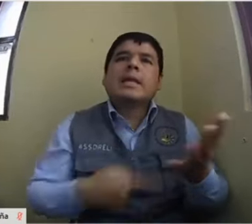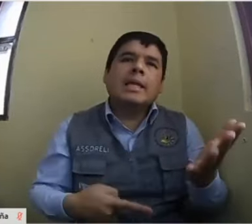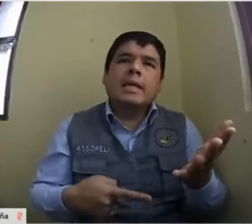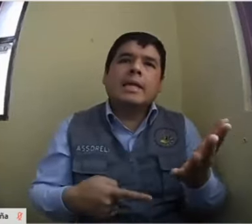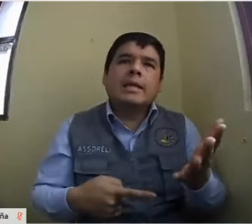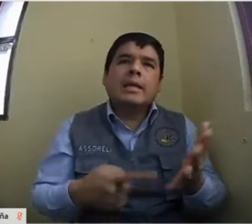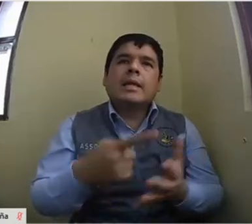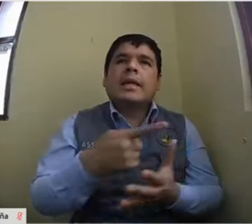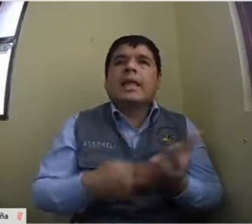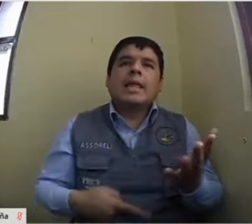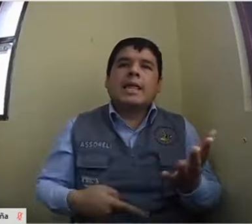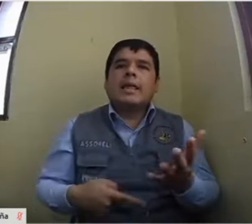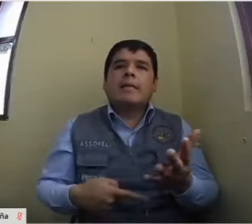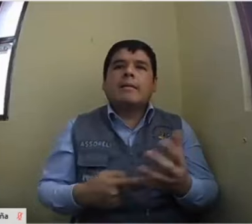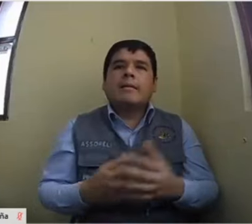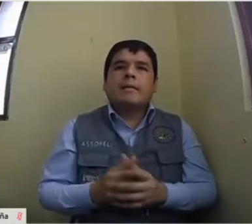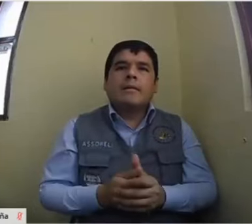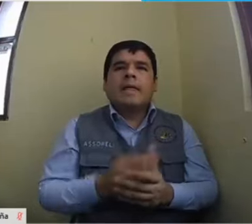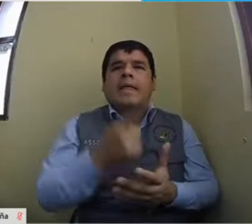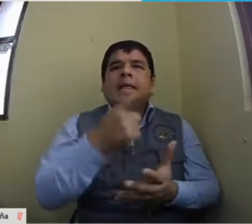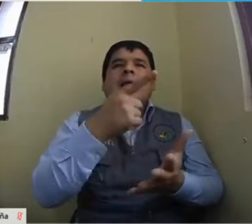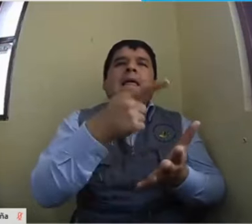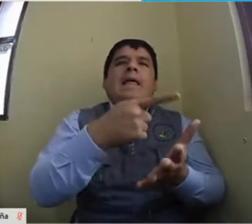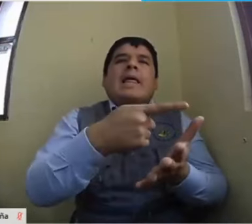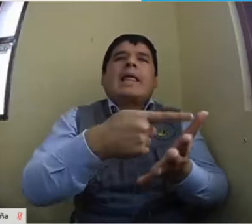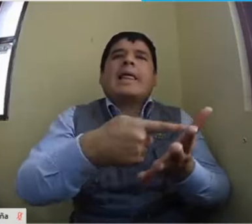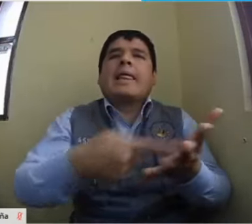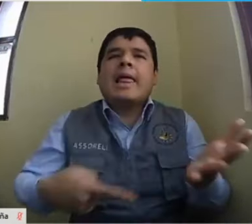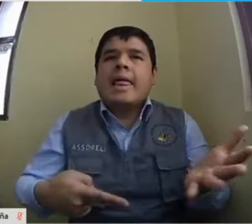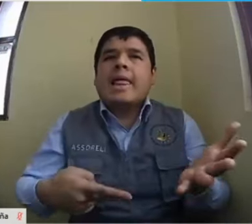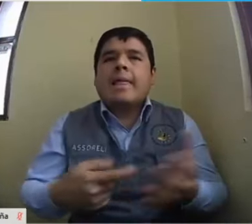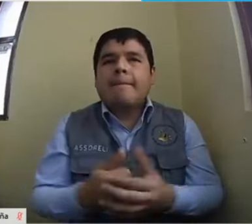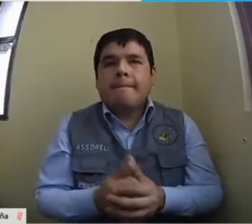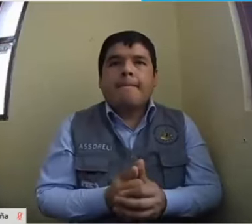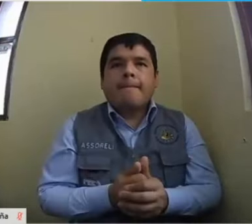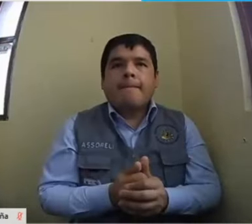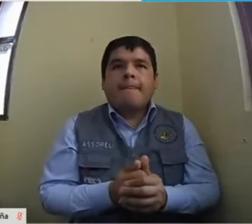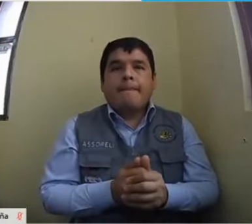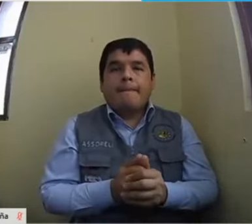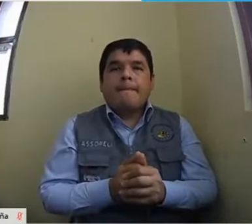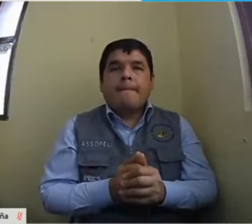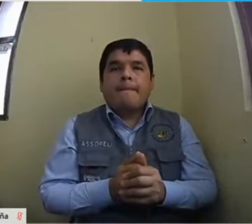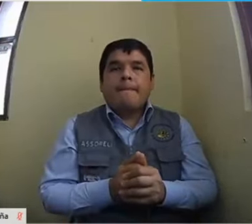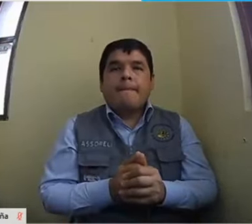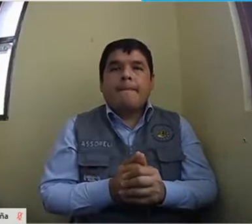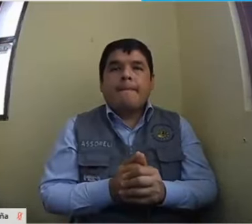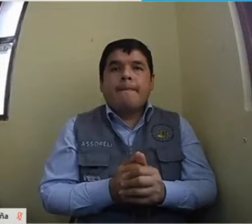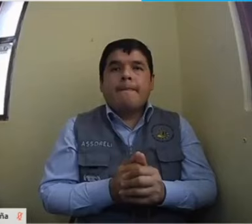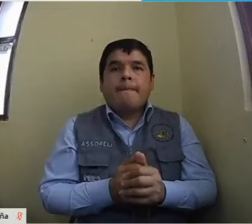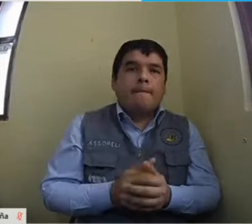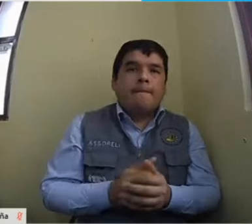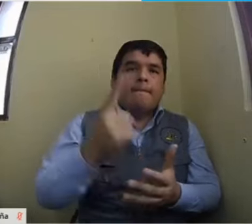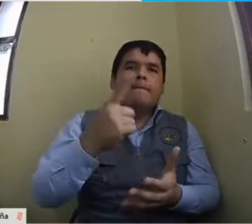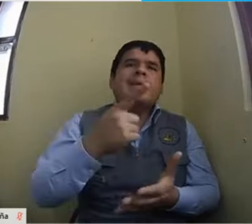Esa es la pregunta ¿qué? Para complementarla, ¿no? ¿Qué quieres? ¿Qué tienes? ¿Qué buscas? Pero primero es